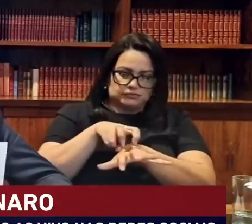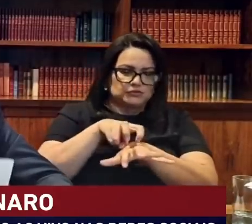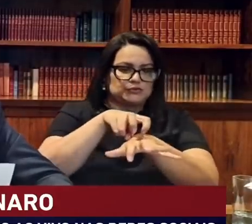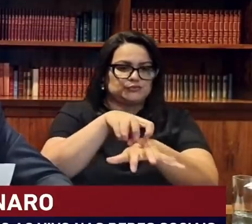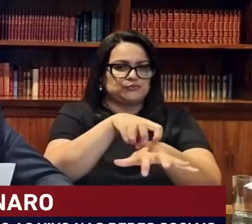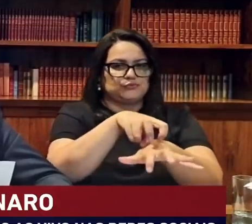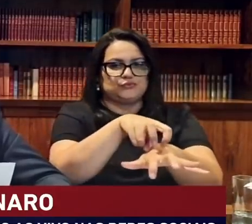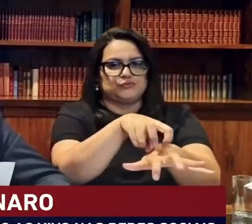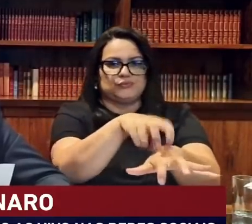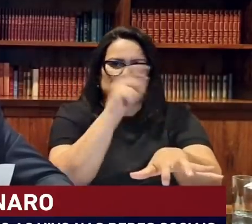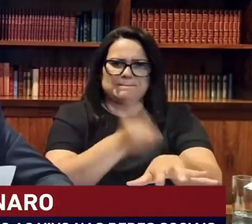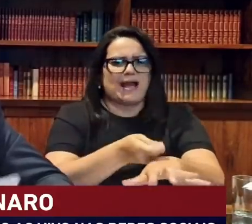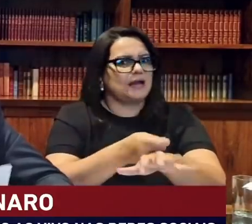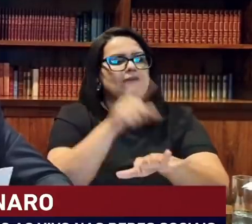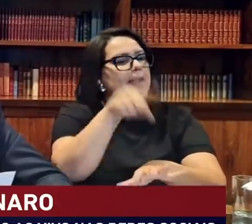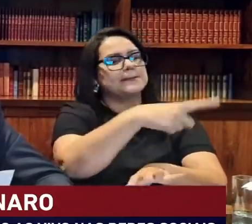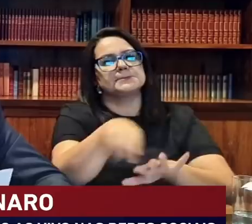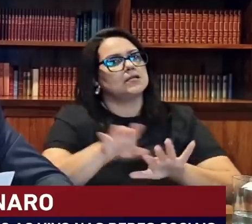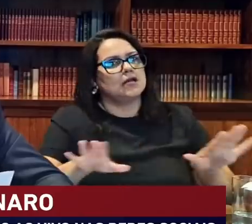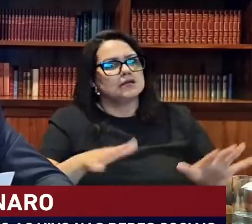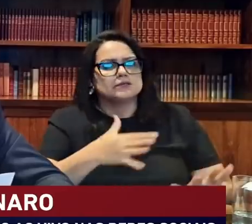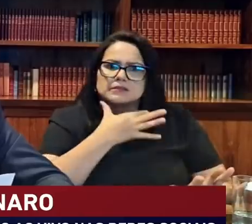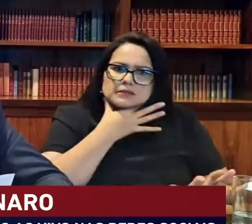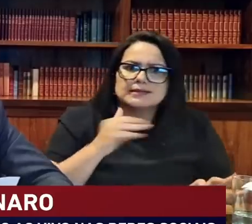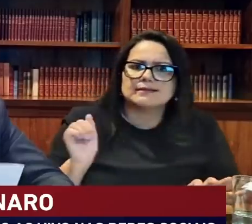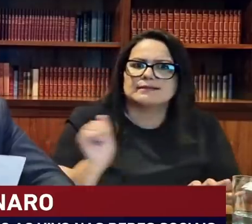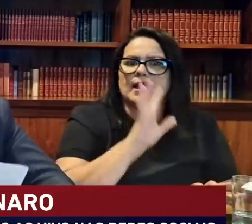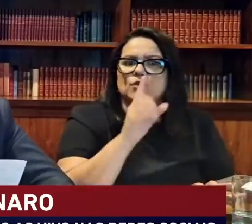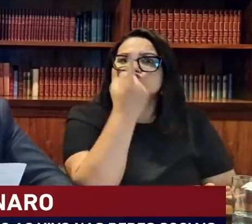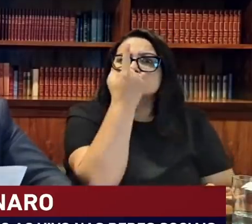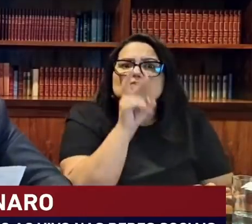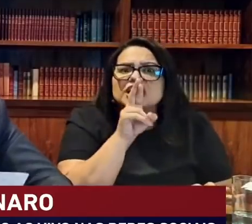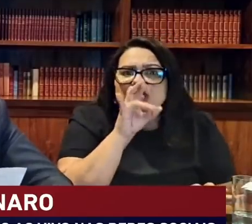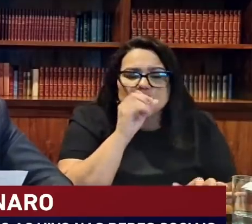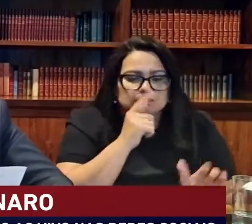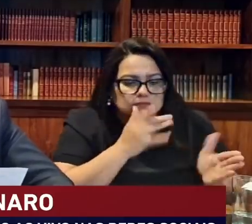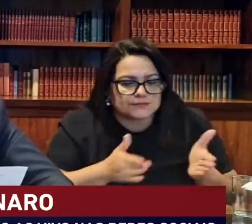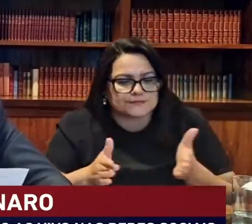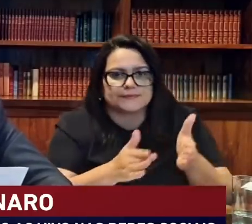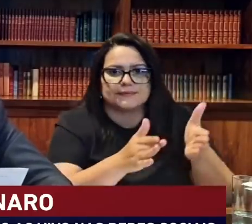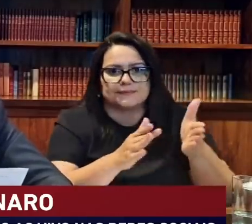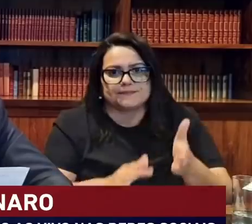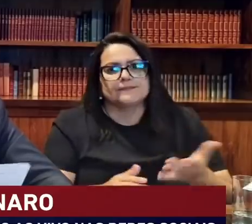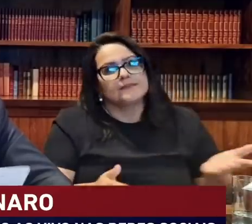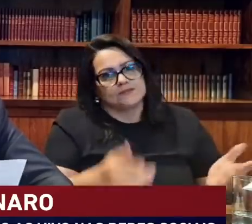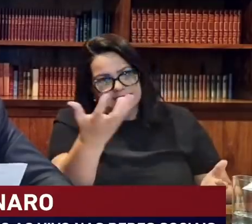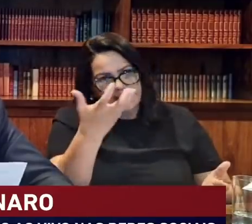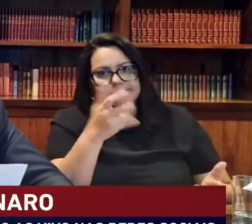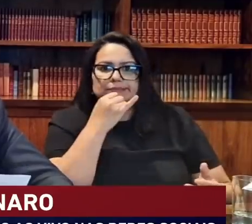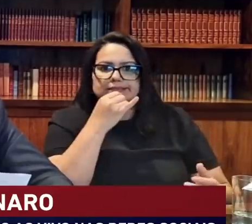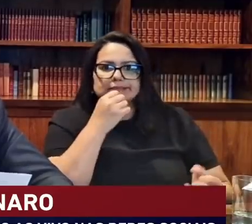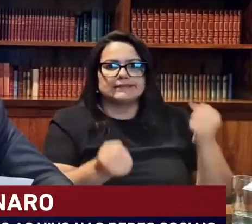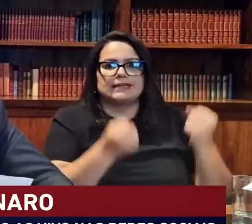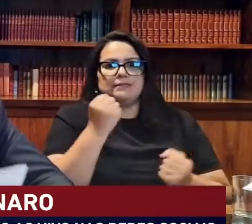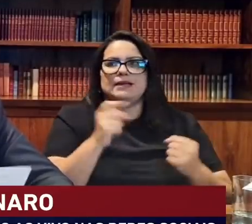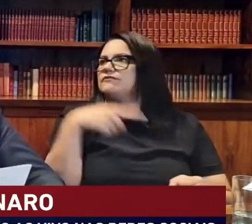pessoal ficou bravo com a gente. É uma fortuna para atravessar um rio. Aqui também. Então, você imagina, você quer trabalhar de carro, por exemplo, e de